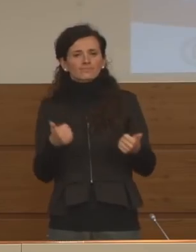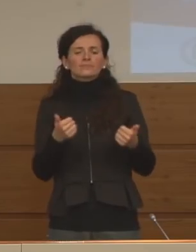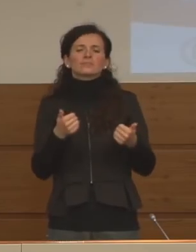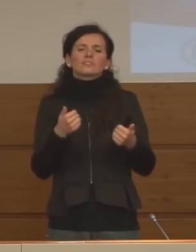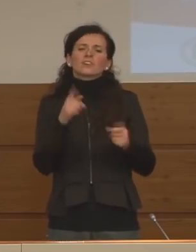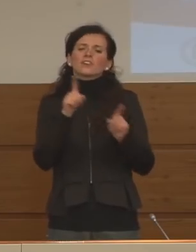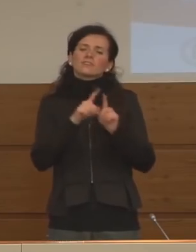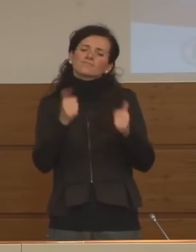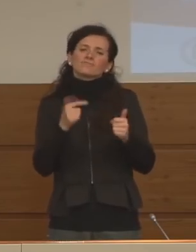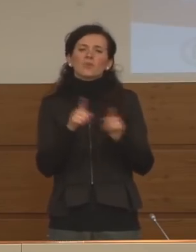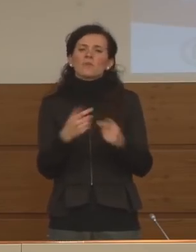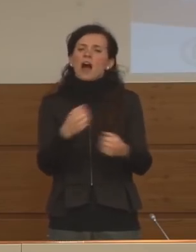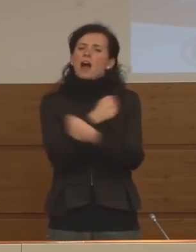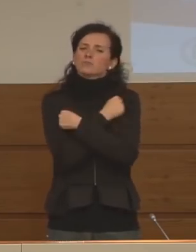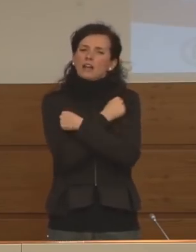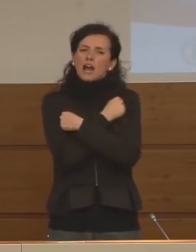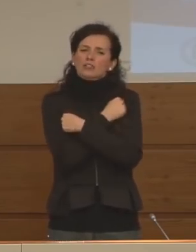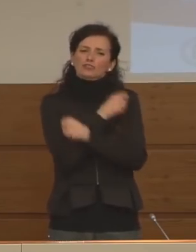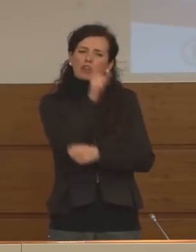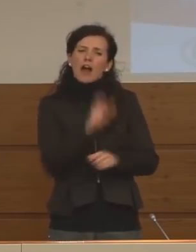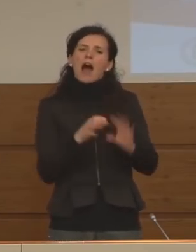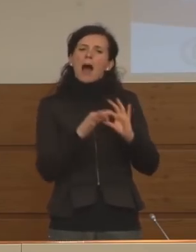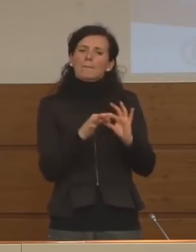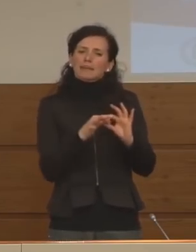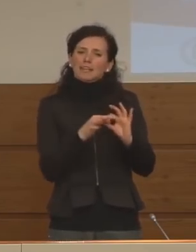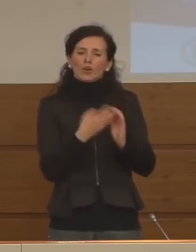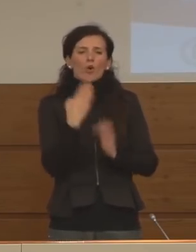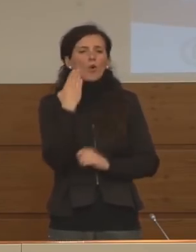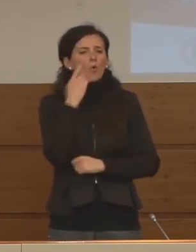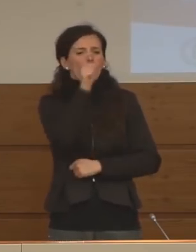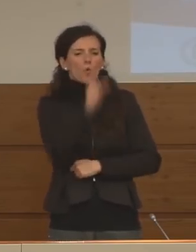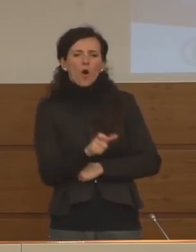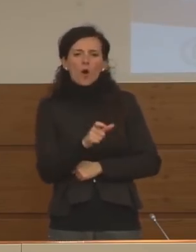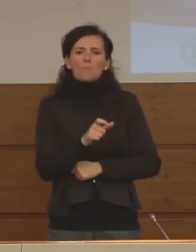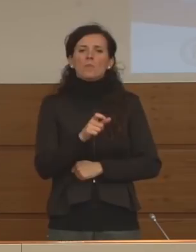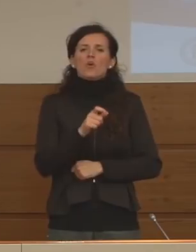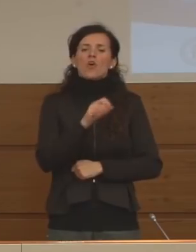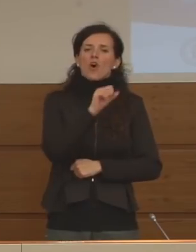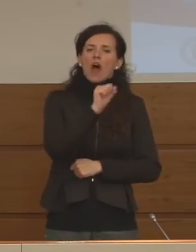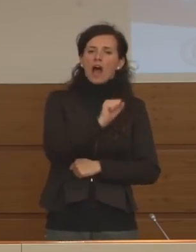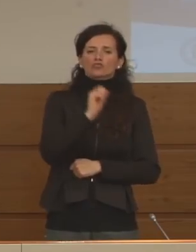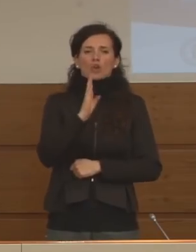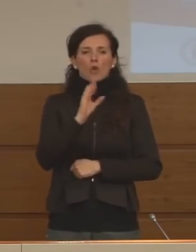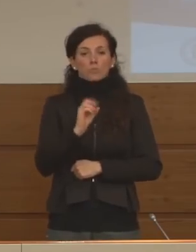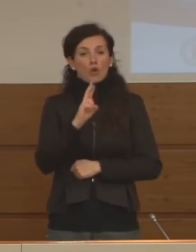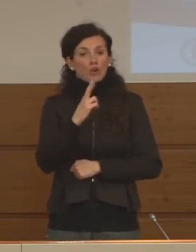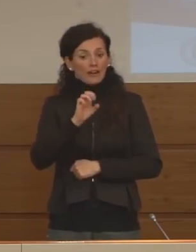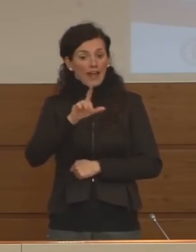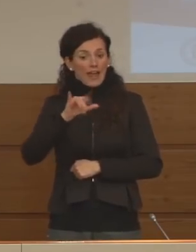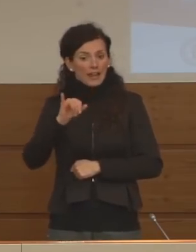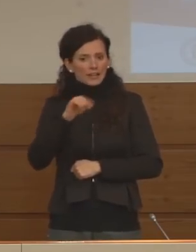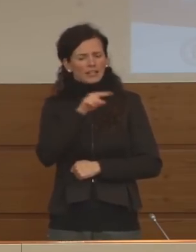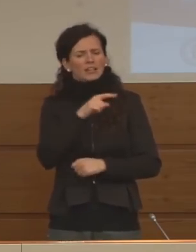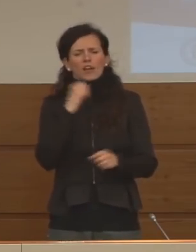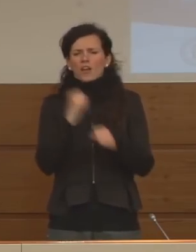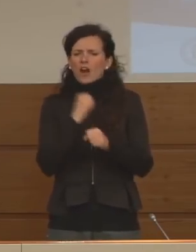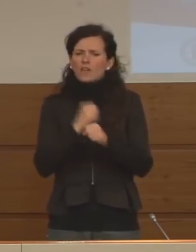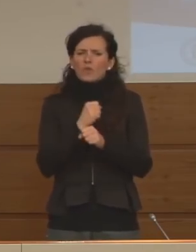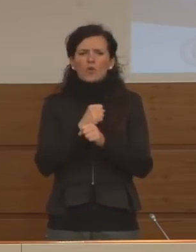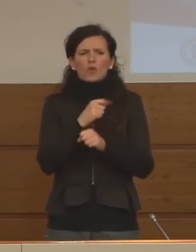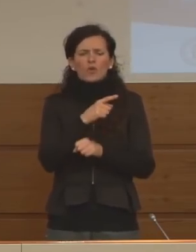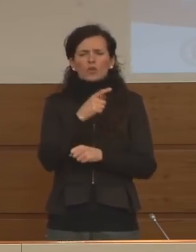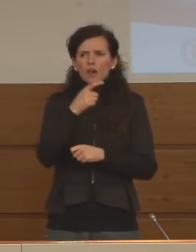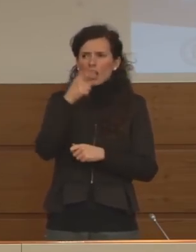borrelli uno di quegli italiani che servono da molto tempo lo stato con passione